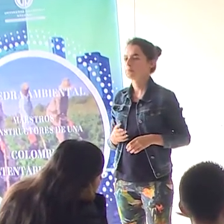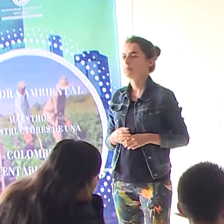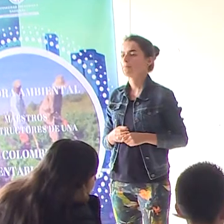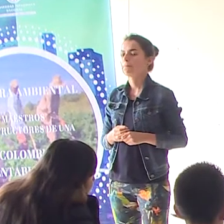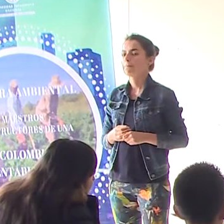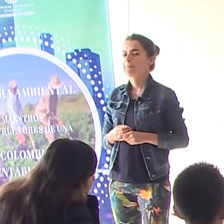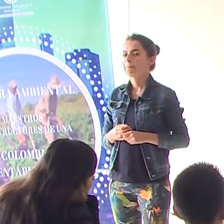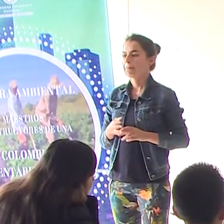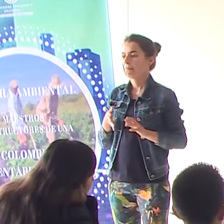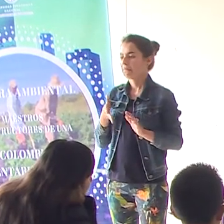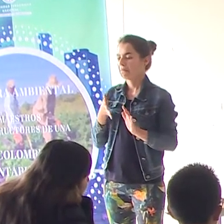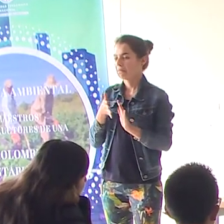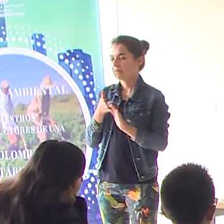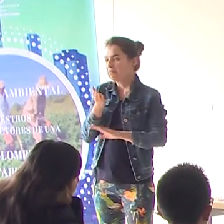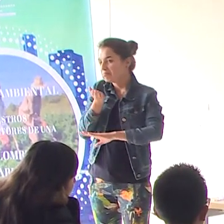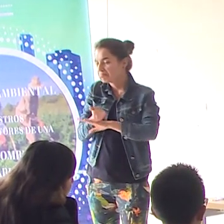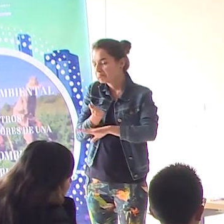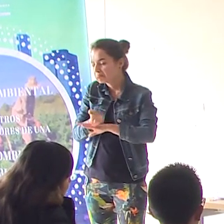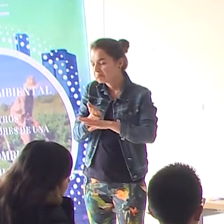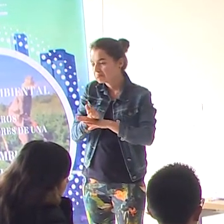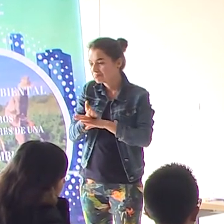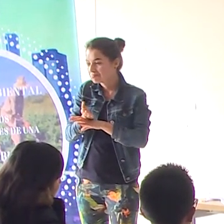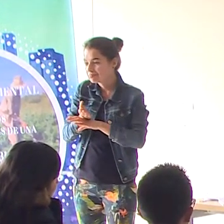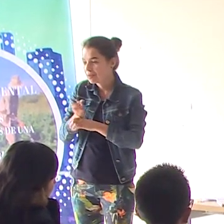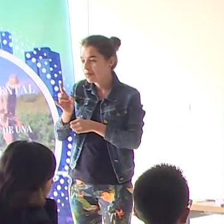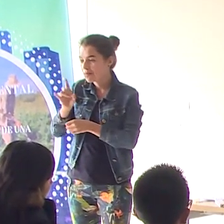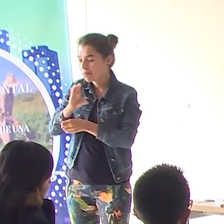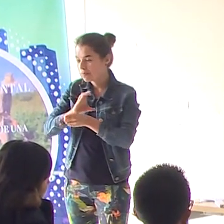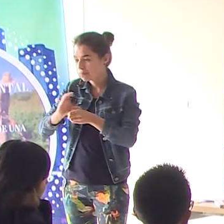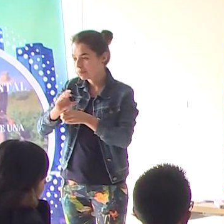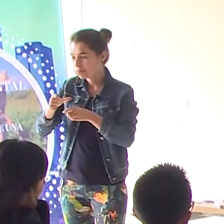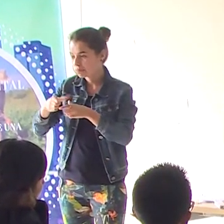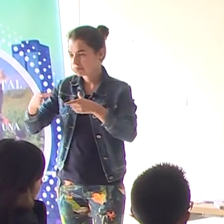puede plantear en términos urbanísticos es